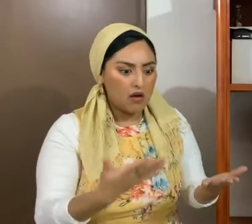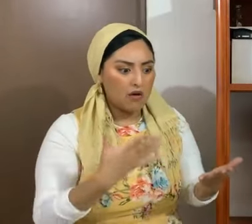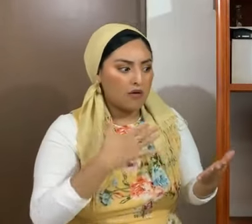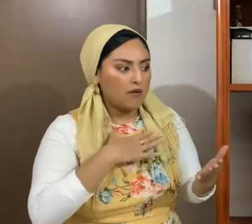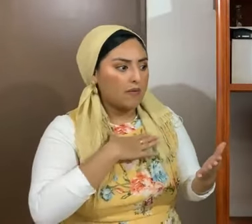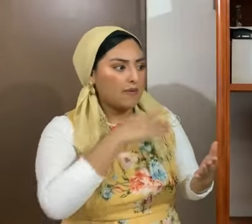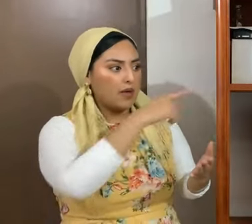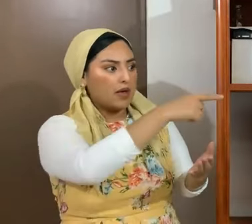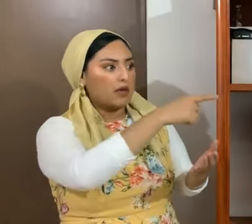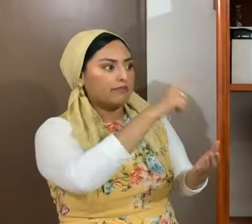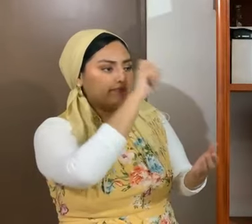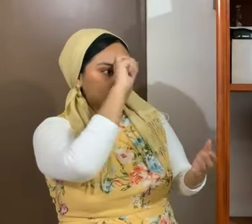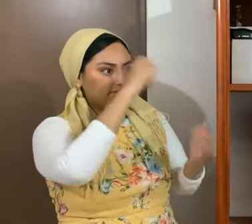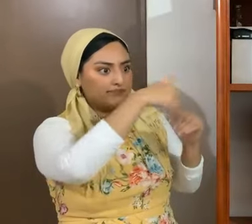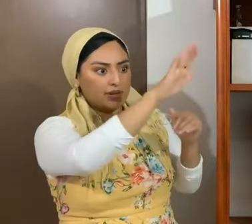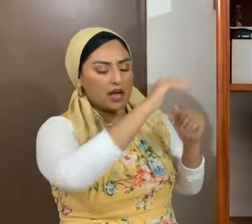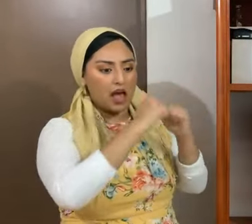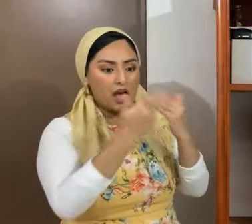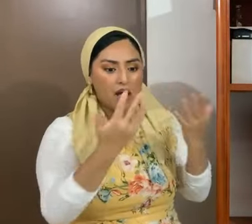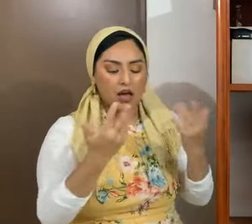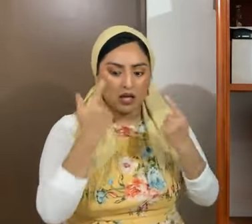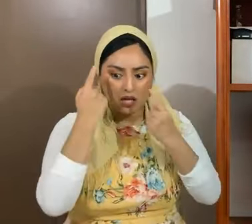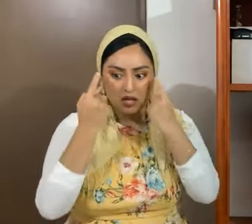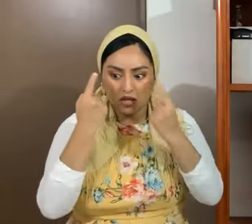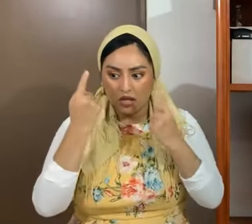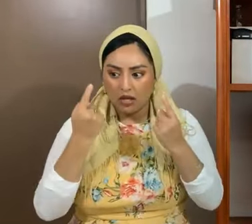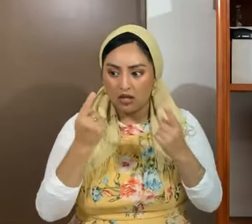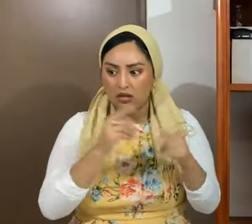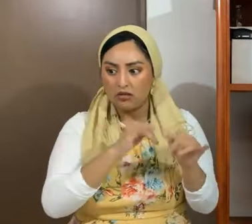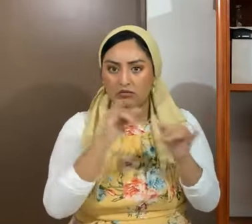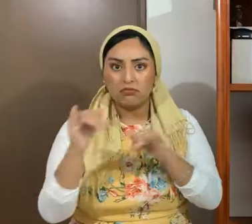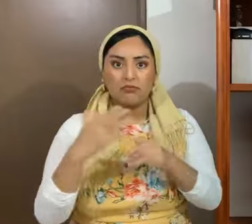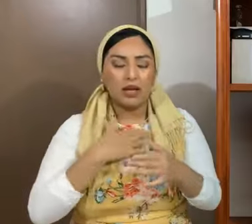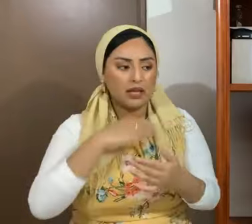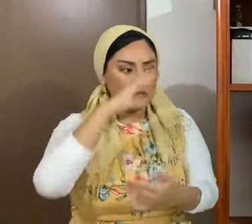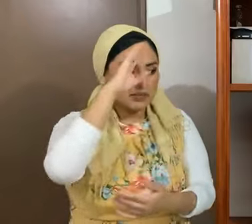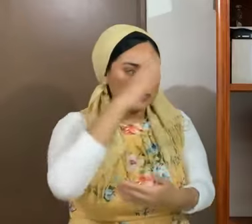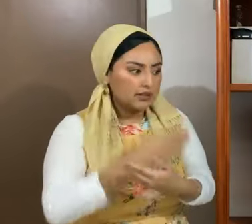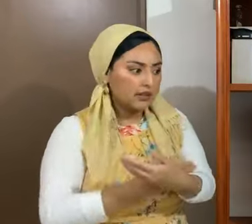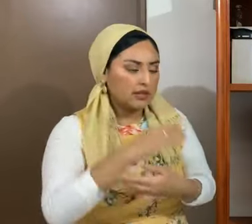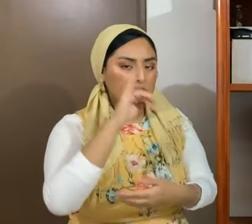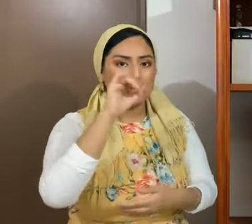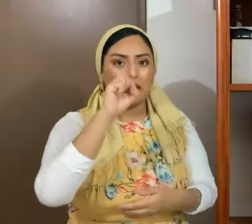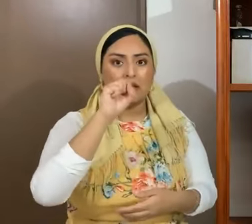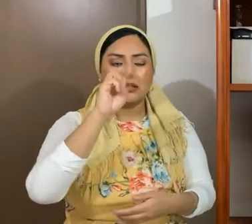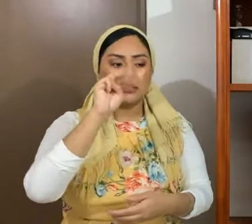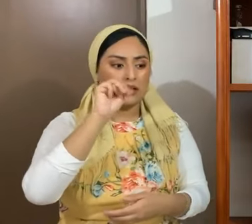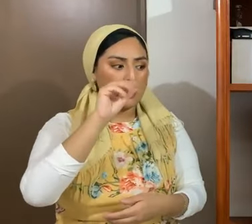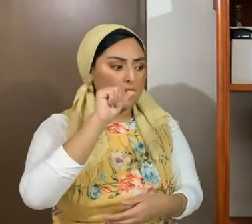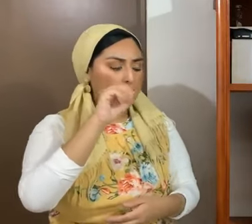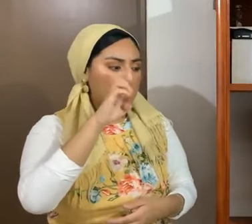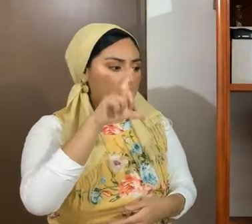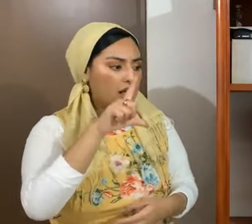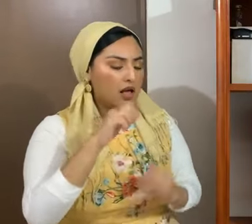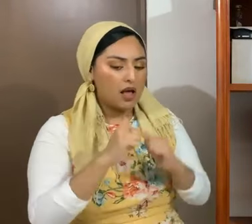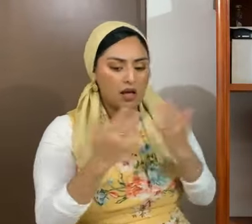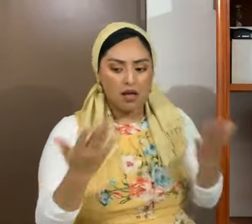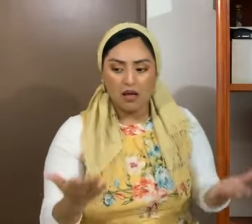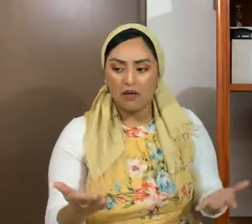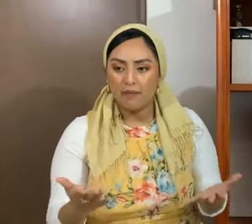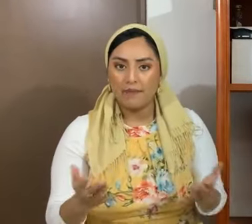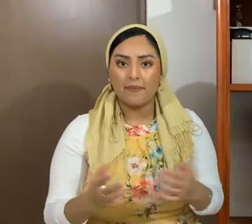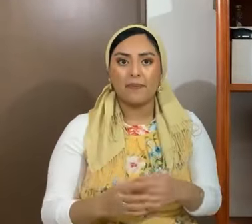me dices esto? Es mi hijo, Ismael también es mi hijo, porque sabemos que Abraham también amaba a Ismael.